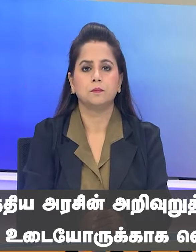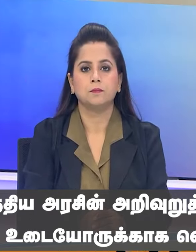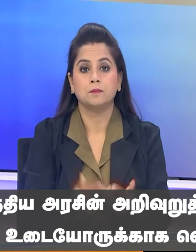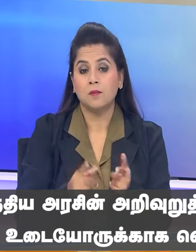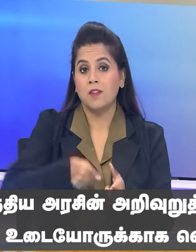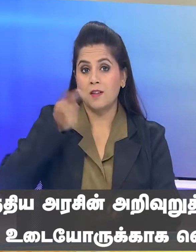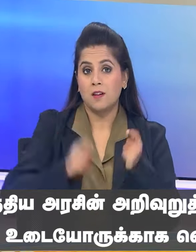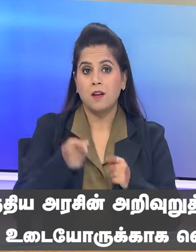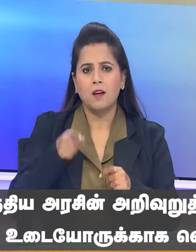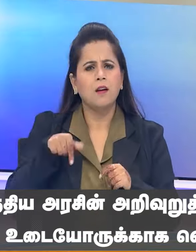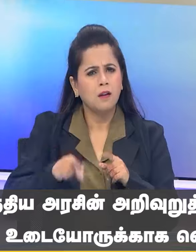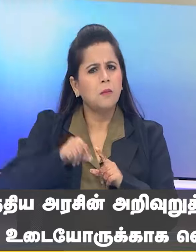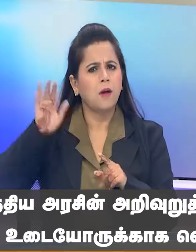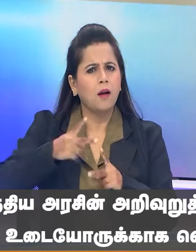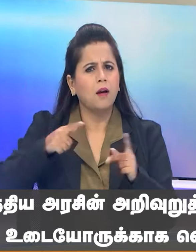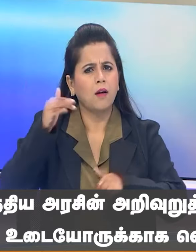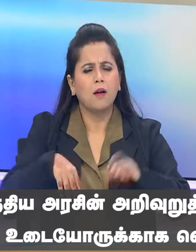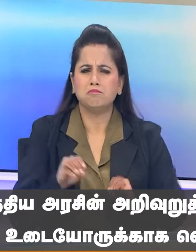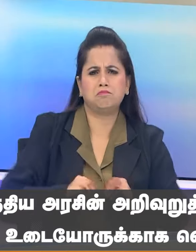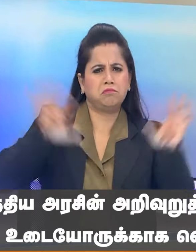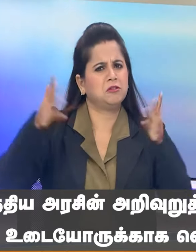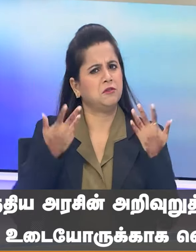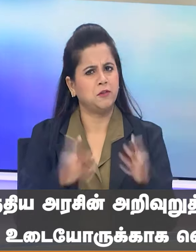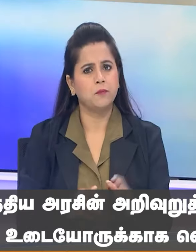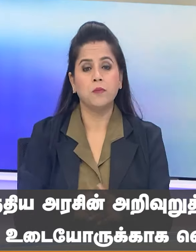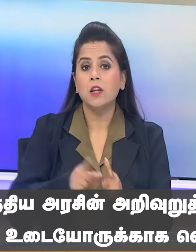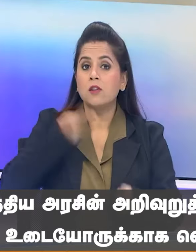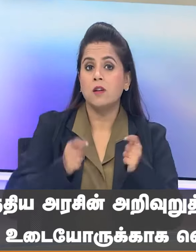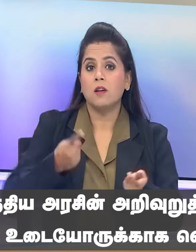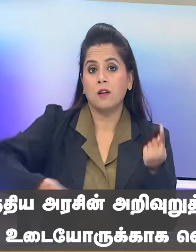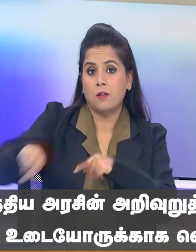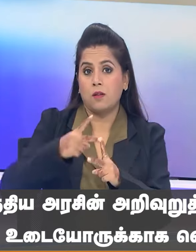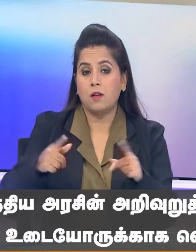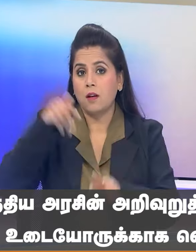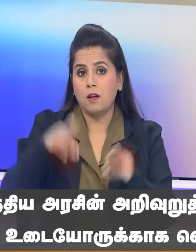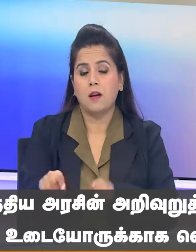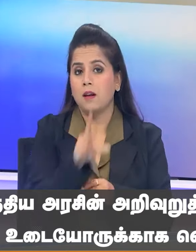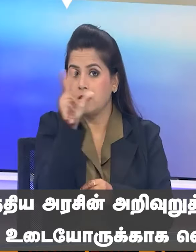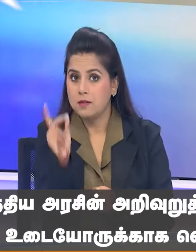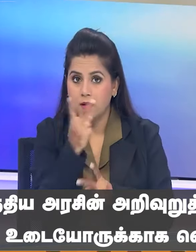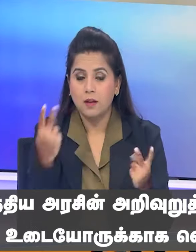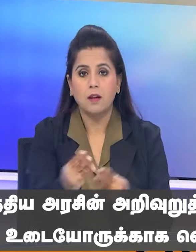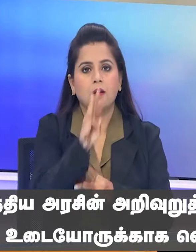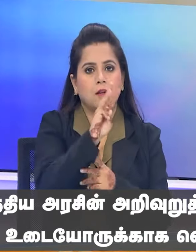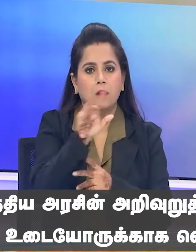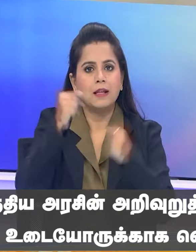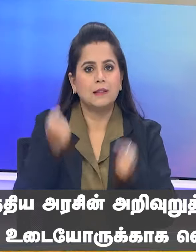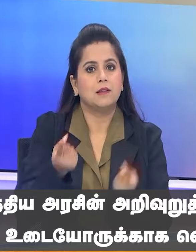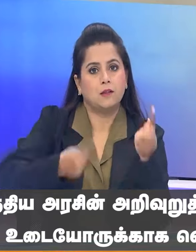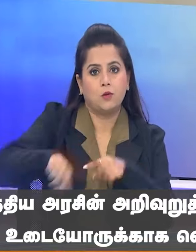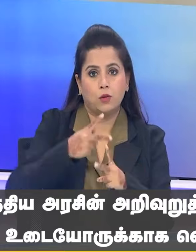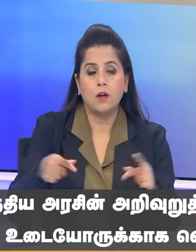और वहीं झारखंड में भी विधानसभा चुनाव का विकुल बच चुका है झारखंड विधानसभा चुनाव की दूसरे चरण की 38 सीटों